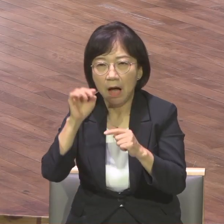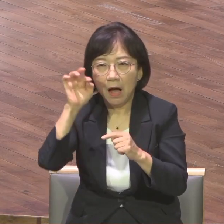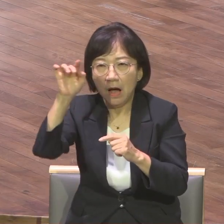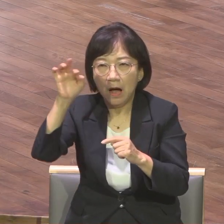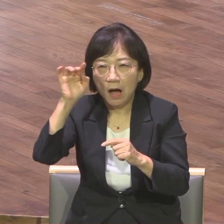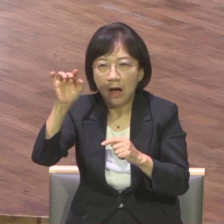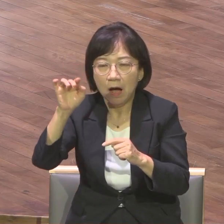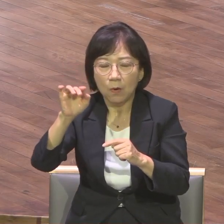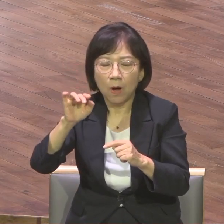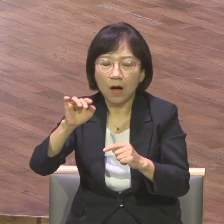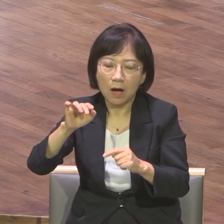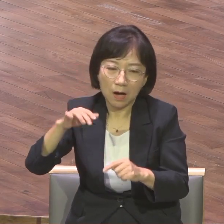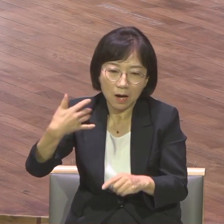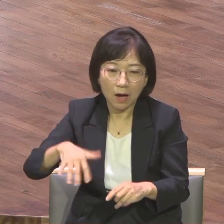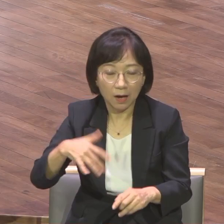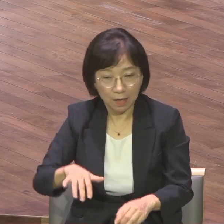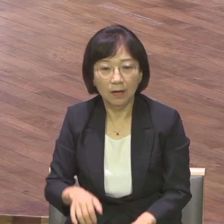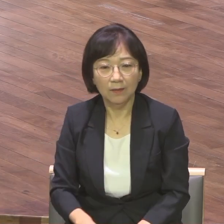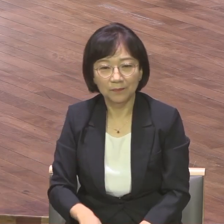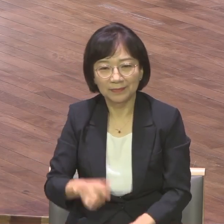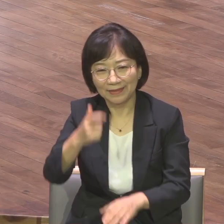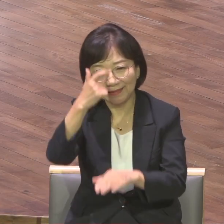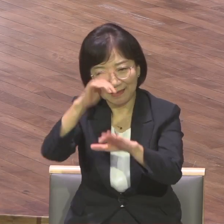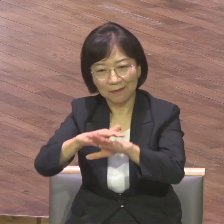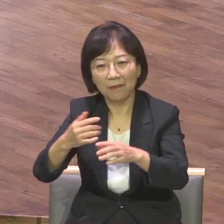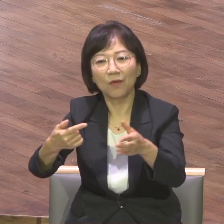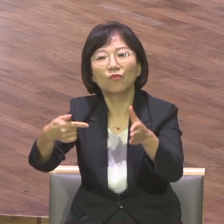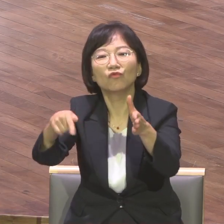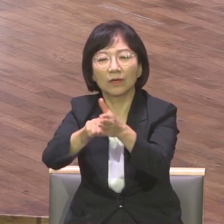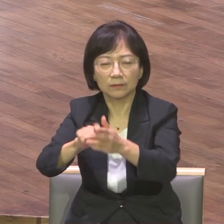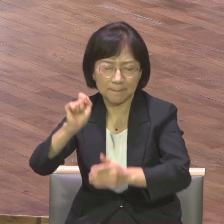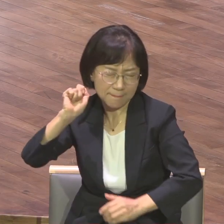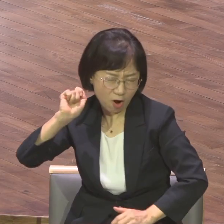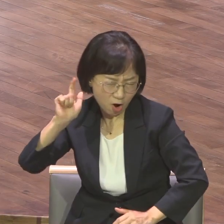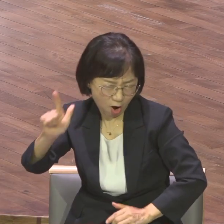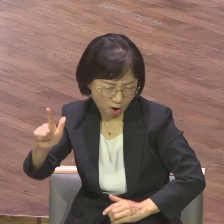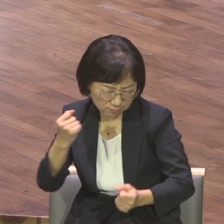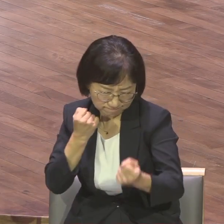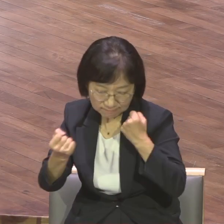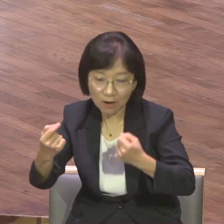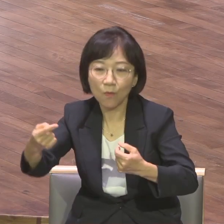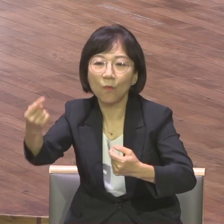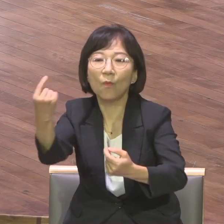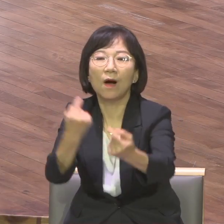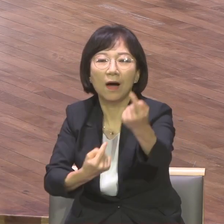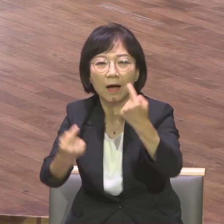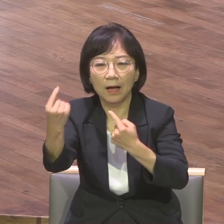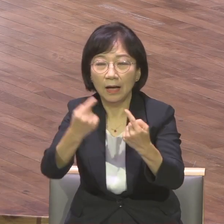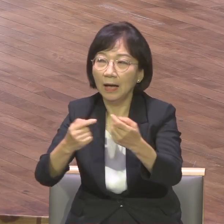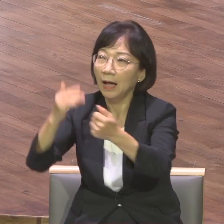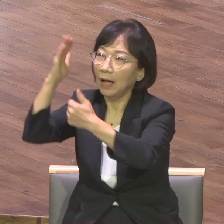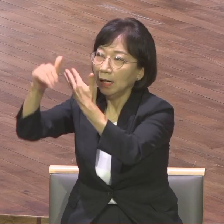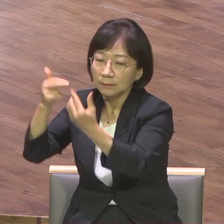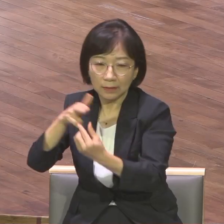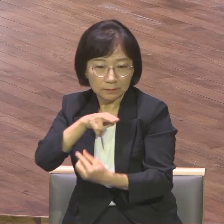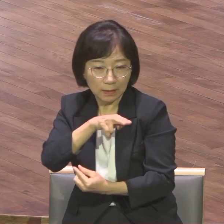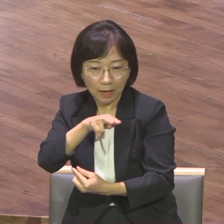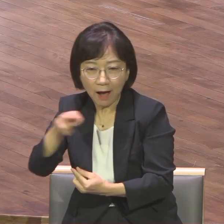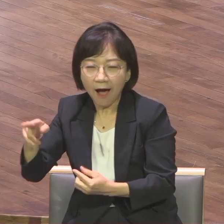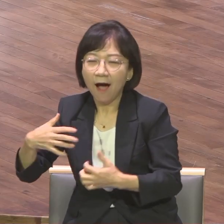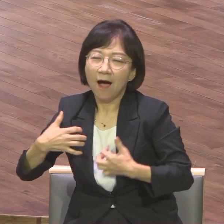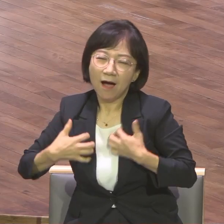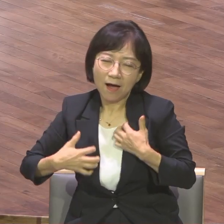오면서 하나님 앞에 예배하러 오는 모습이 주님이 얼마나 기뻐하실까.